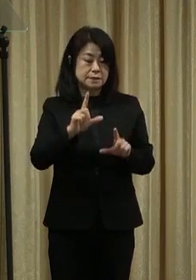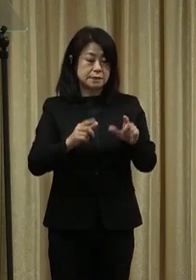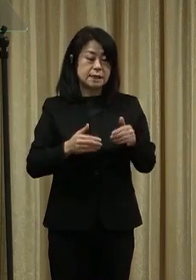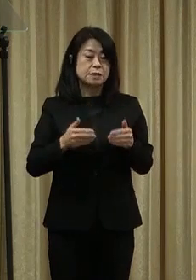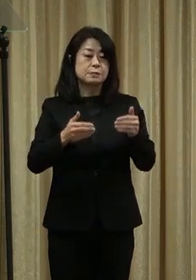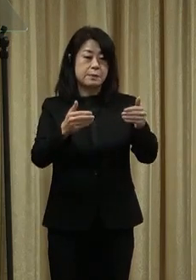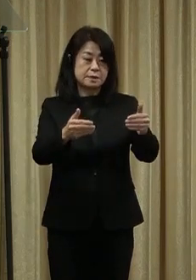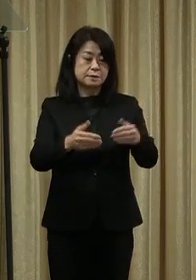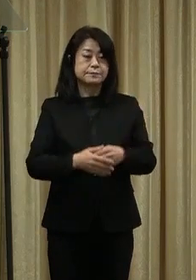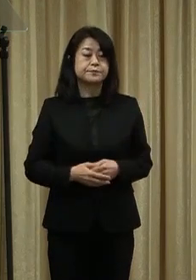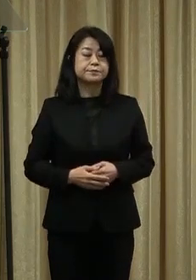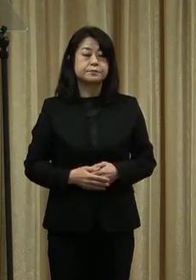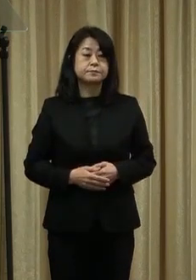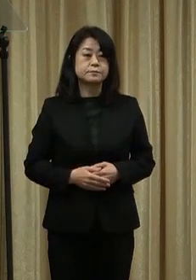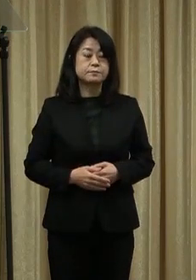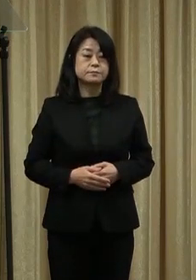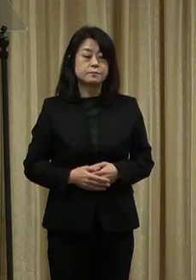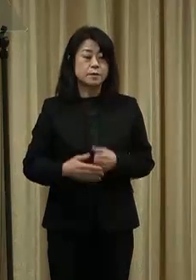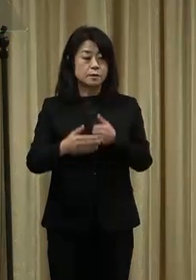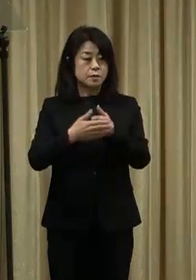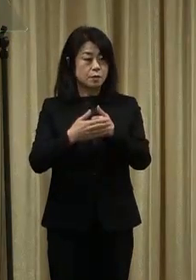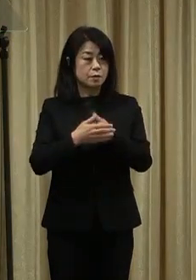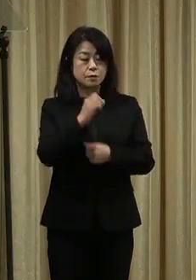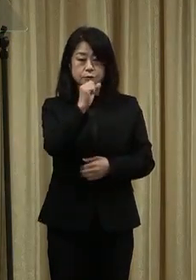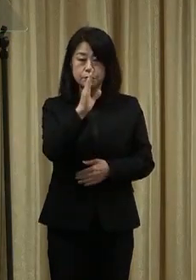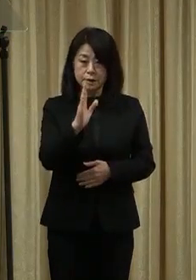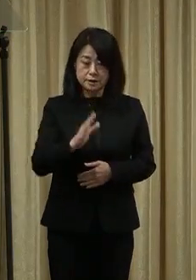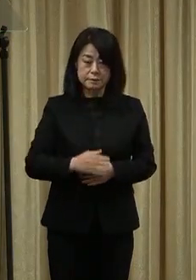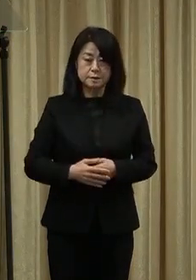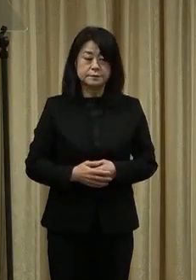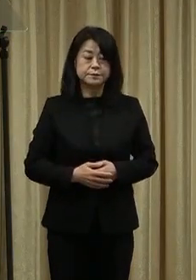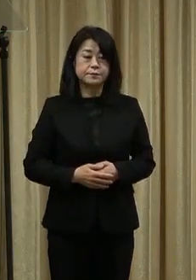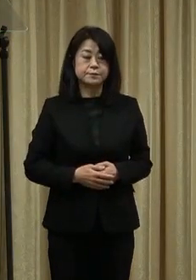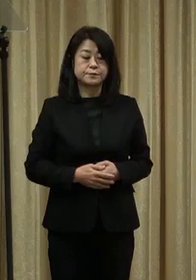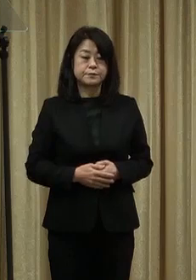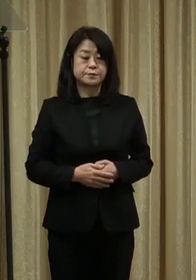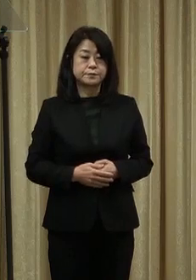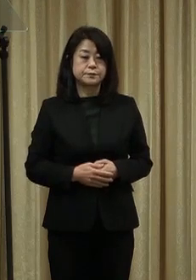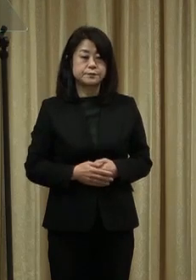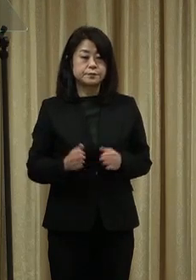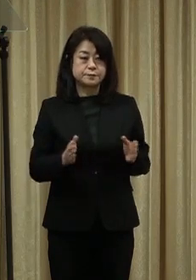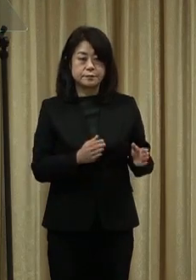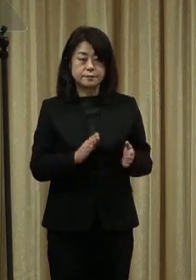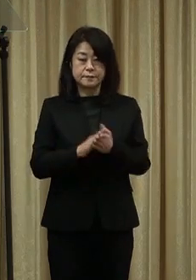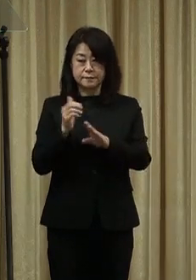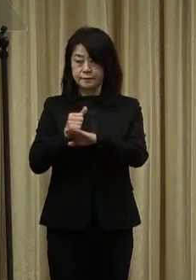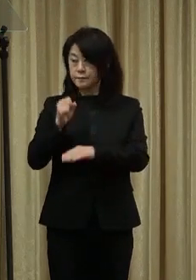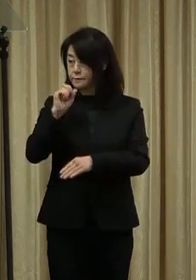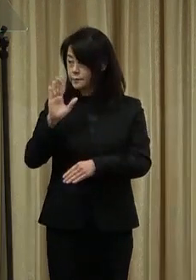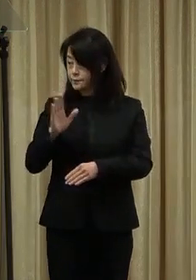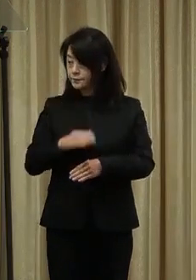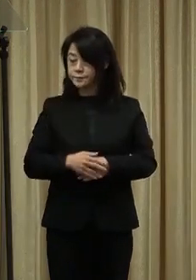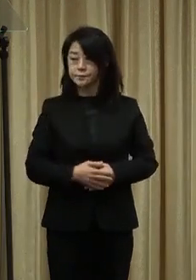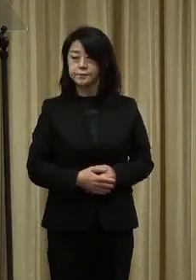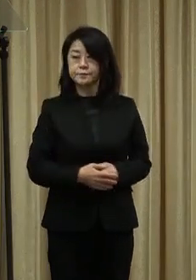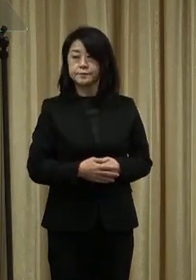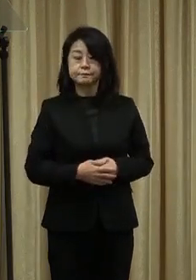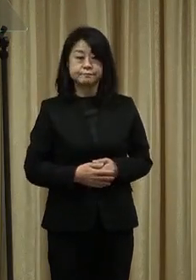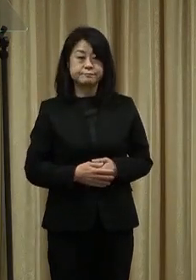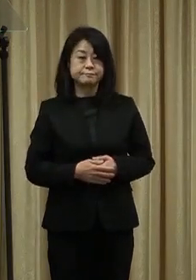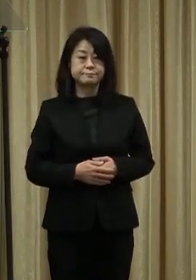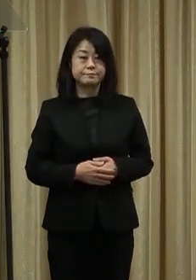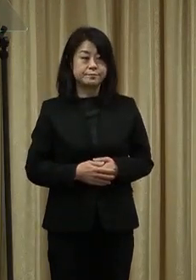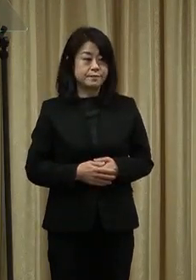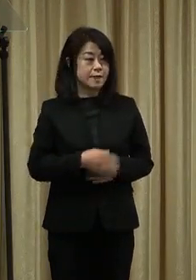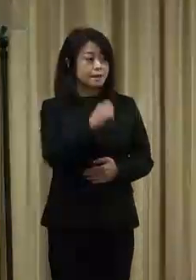させていただきたいと思いますので、ご協力をよろしくお願いをいたします。それでは新田さん、よろしくお願いします。